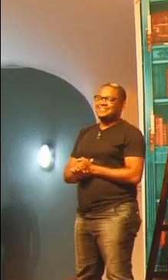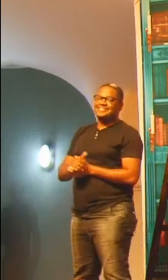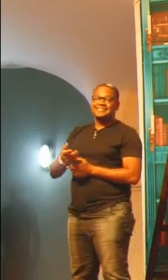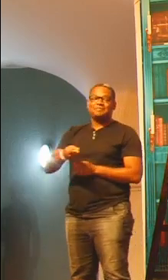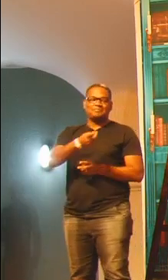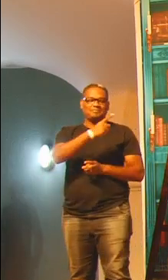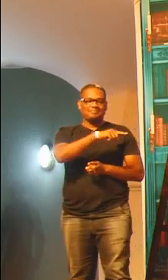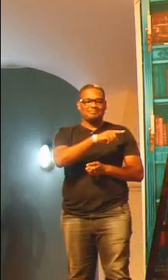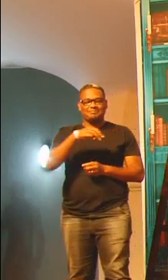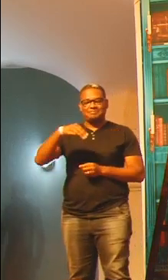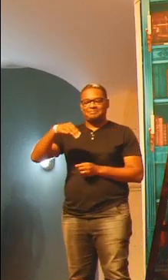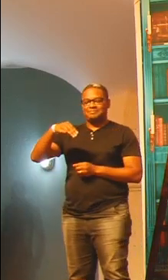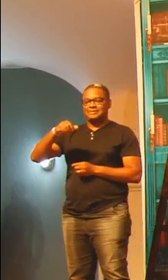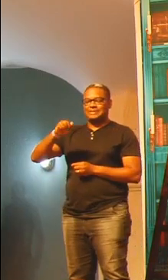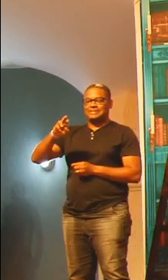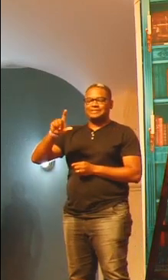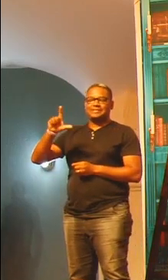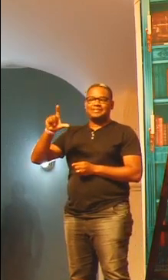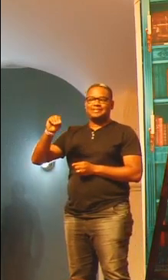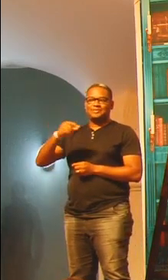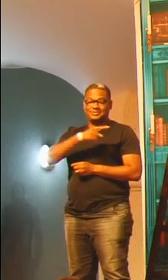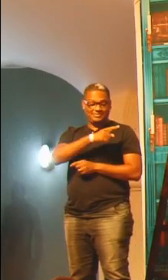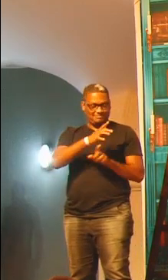Marcelo, agora é a nossa vez.